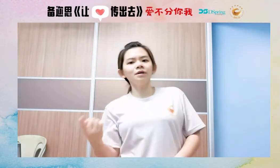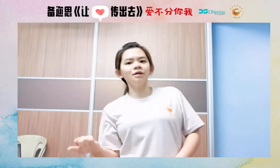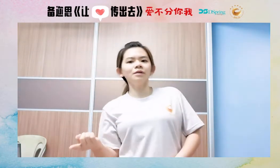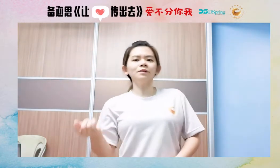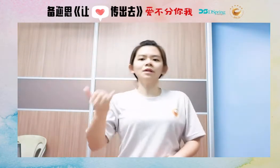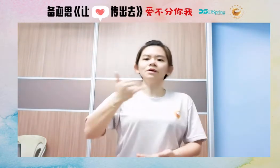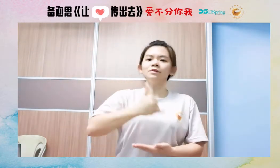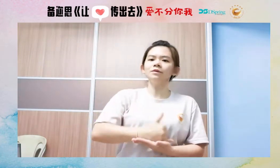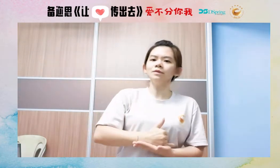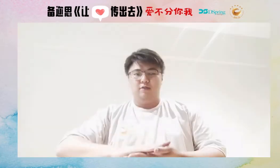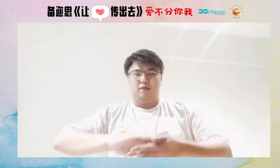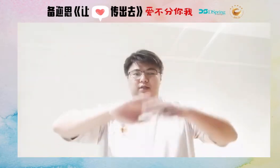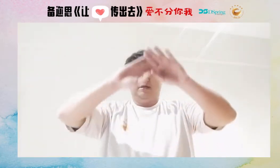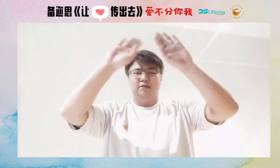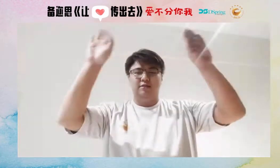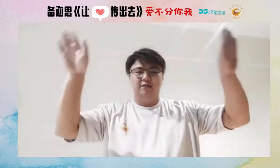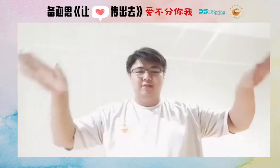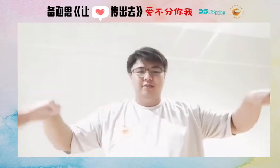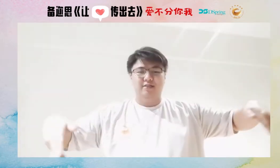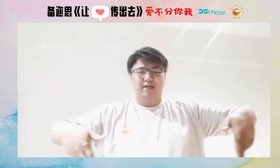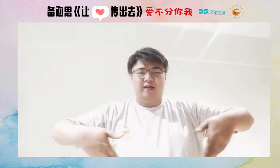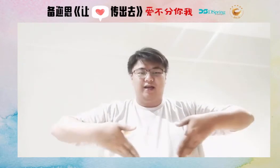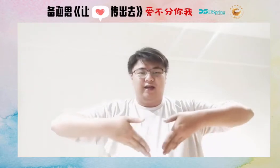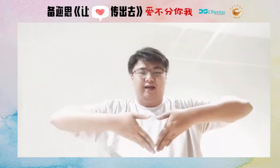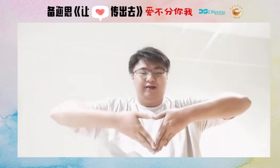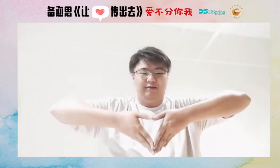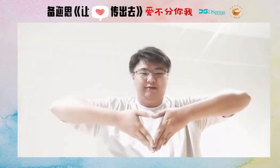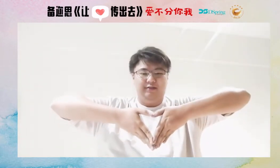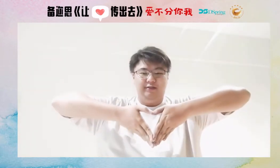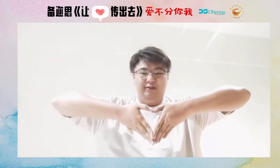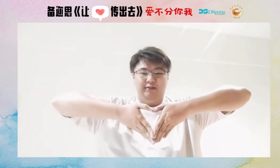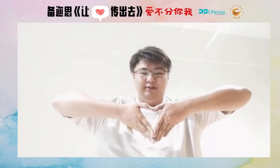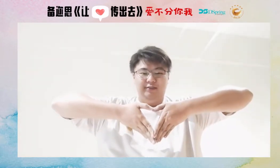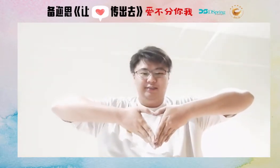永远会留在你心间。